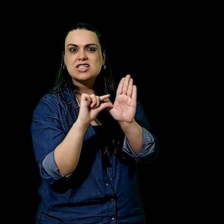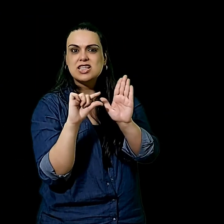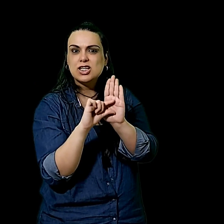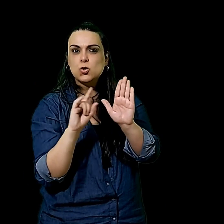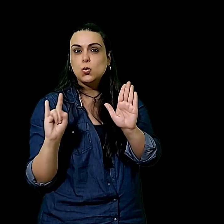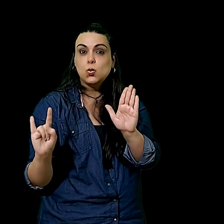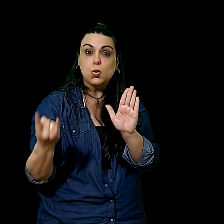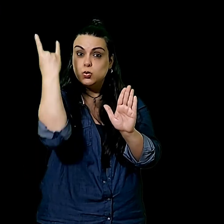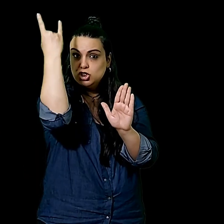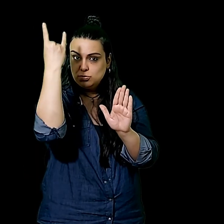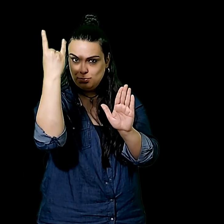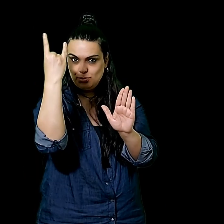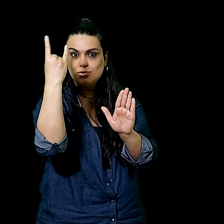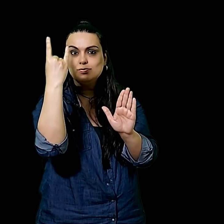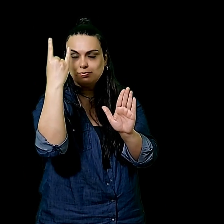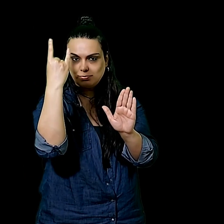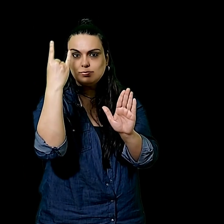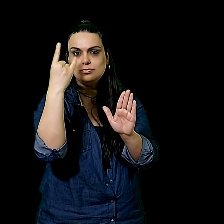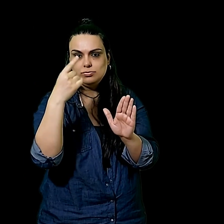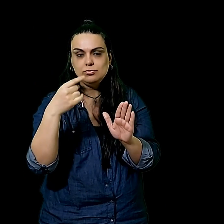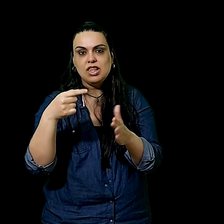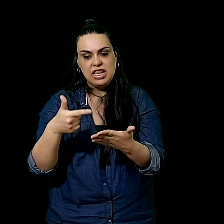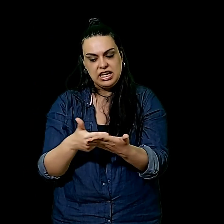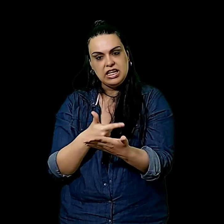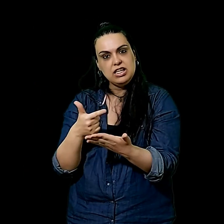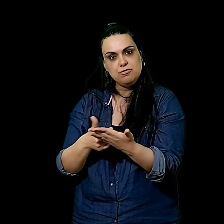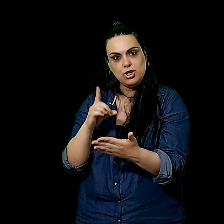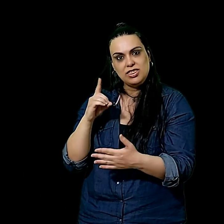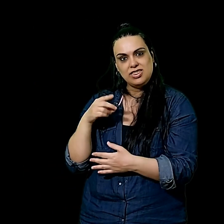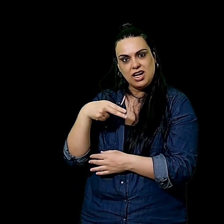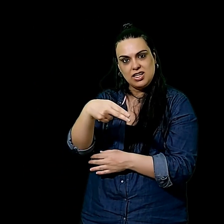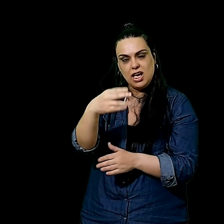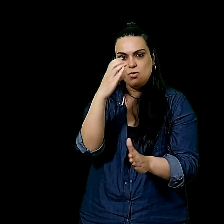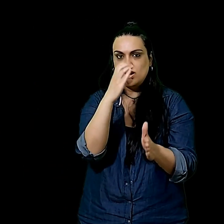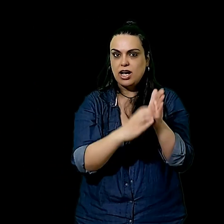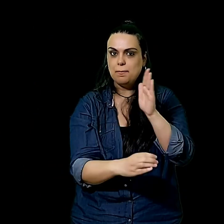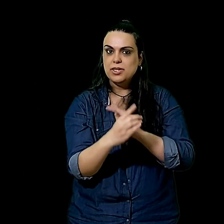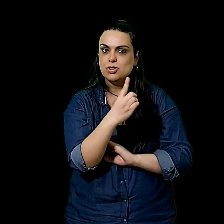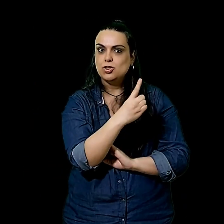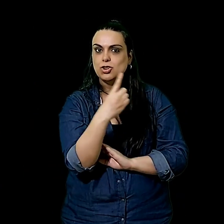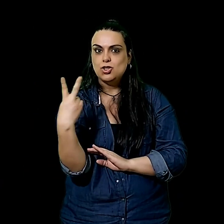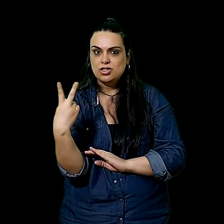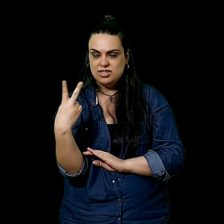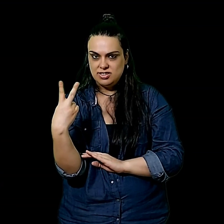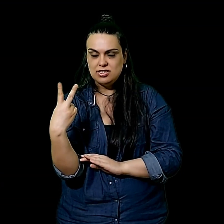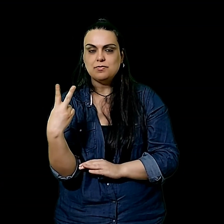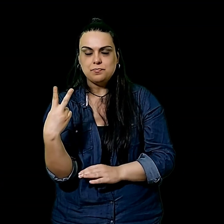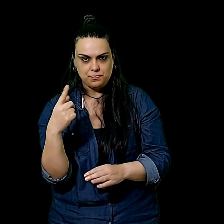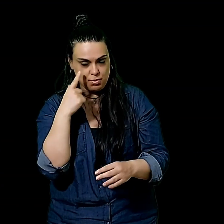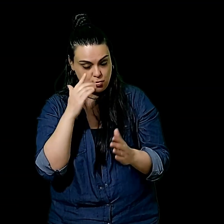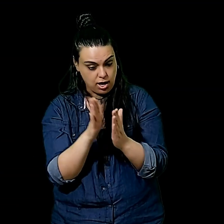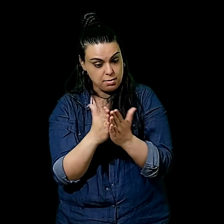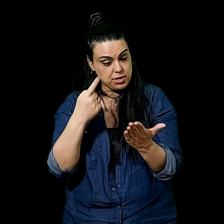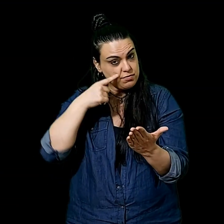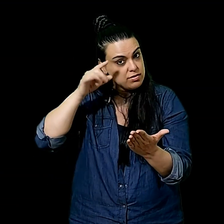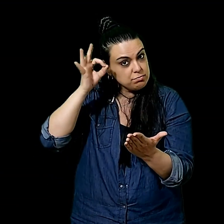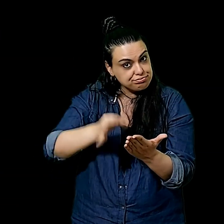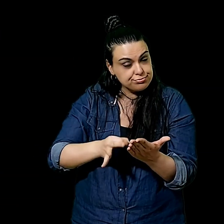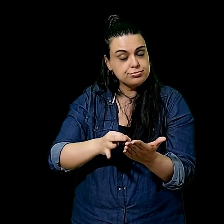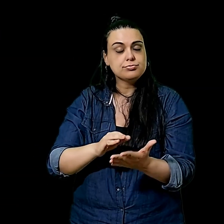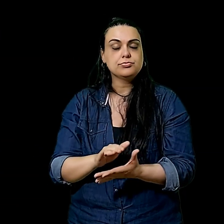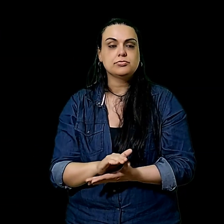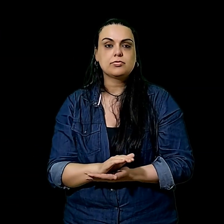não for o último versículo do livro, do capítulo 12 de Daniel. Deixa eu abrir aqui que eu quero me certificar